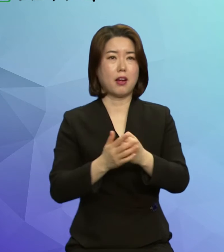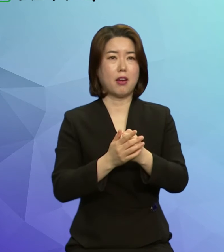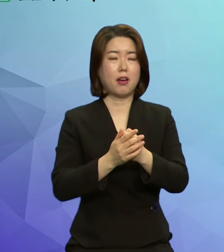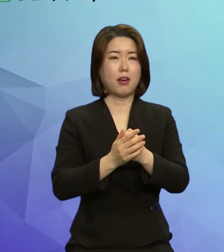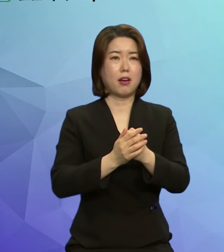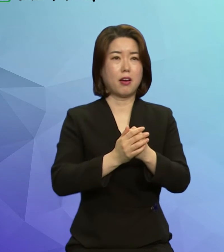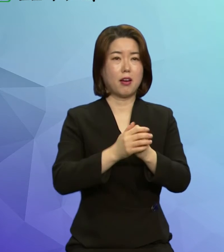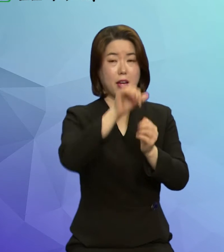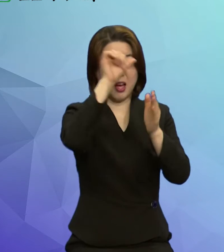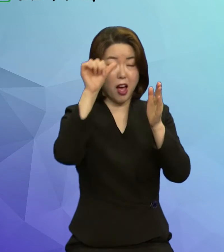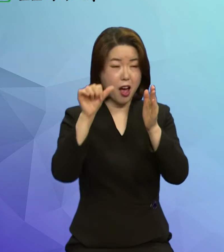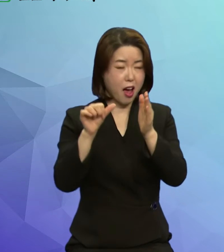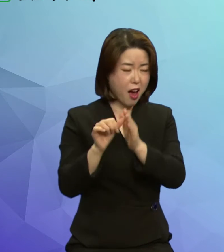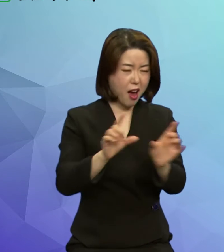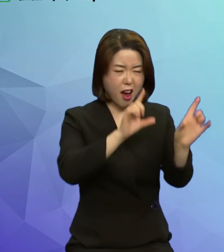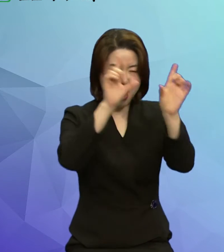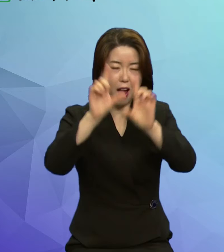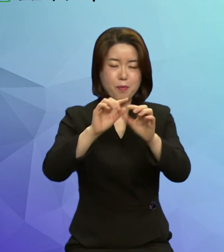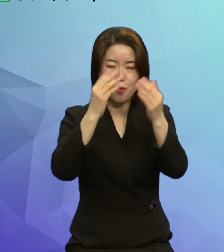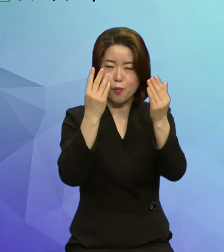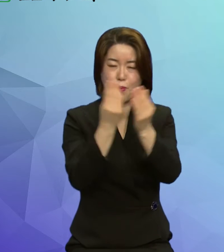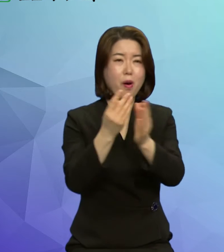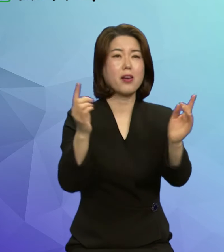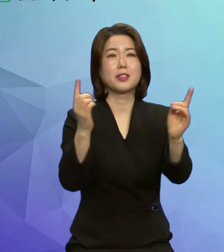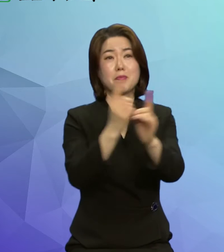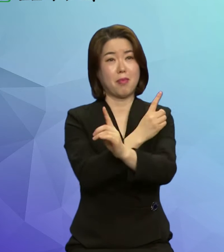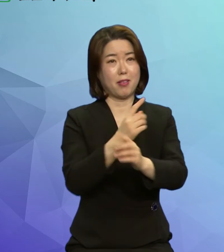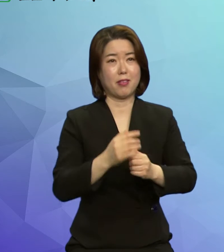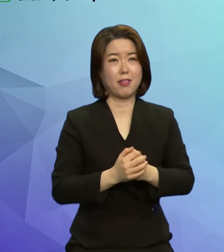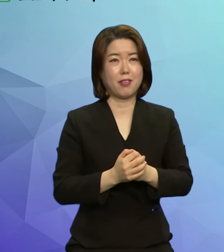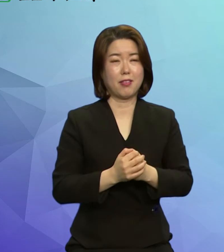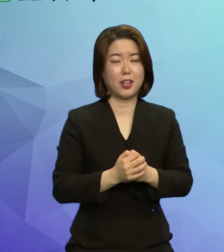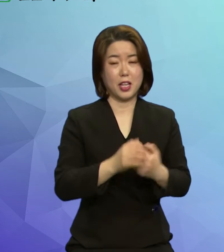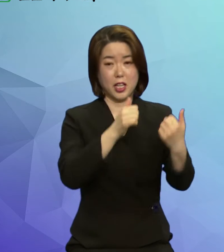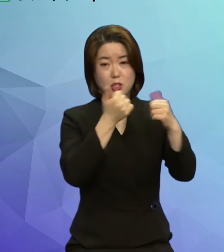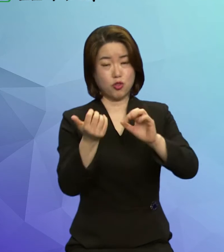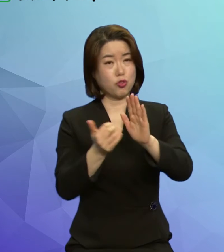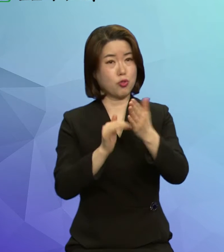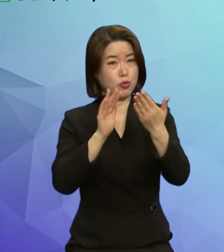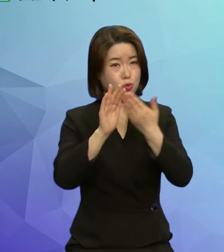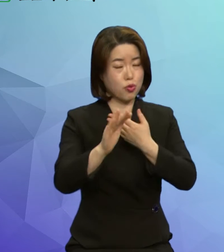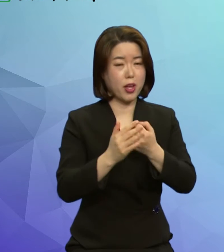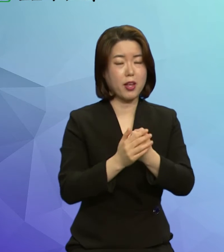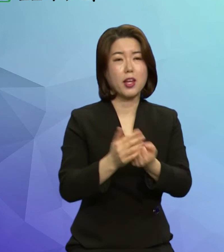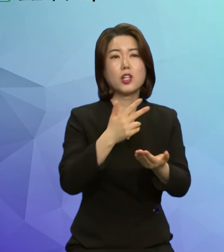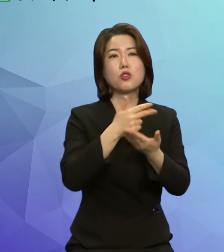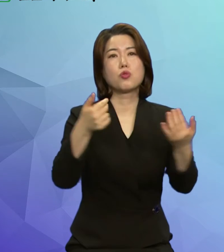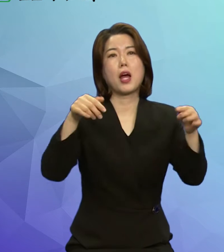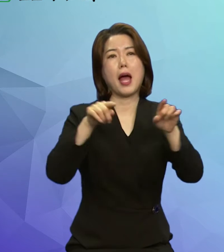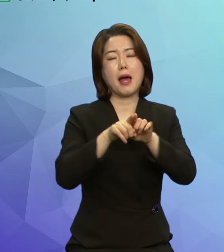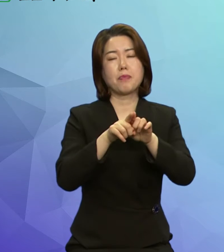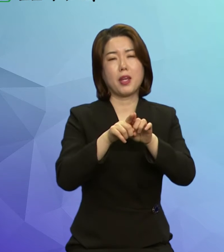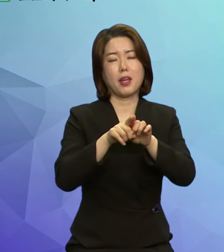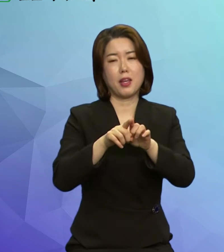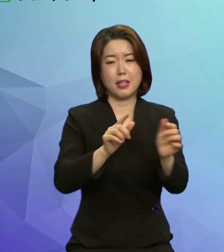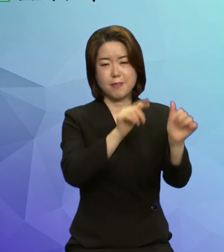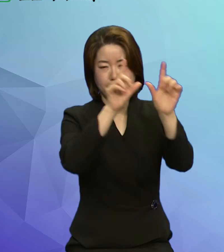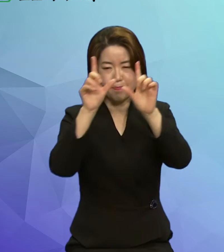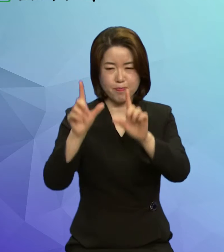인생이, 삶이 완전히 달라진 거죠. 그는 죽고 난 다음에도 주님과 함께 살기를